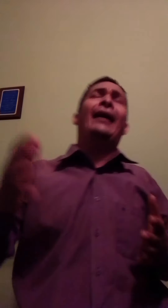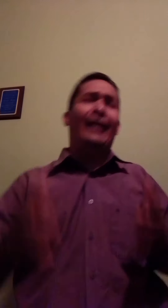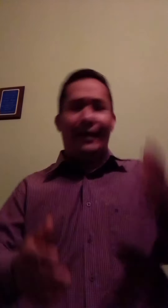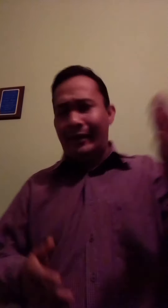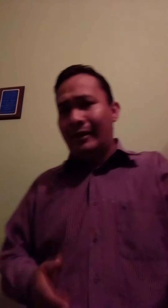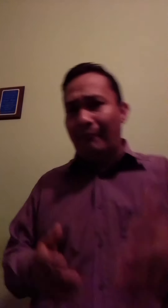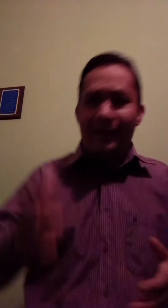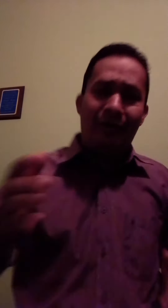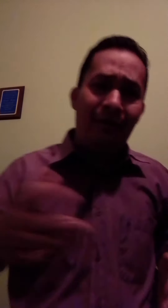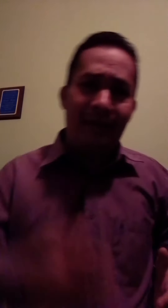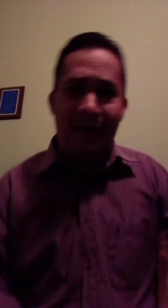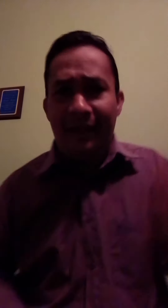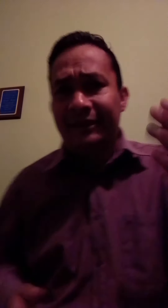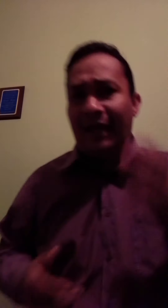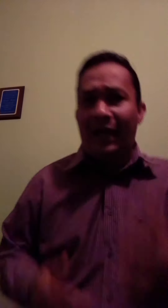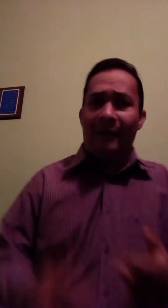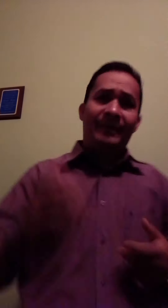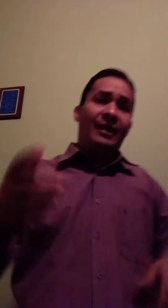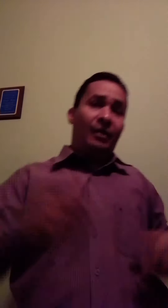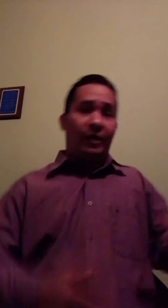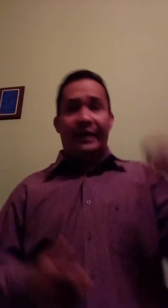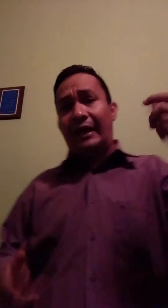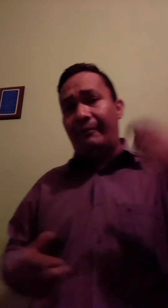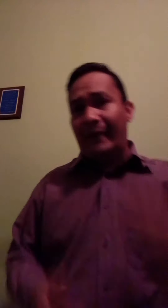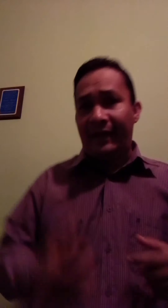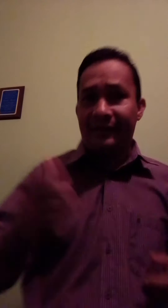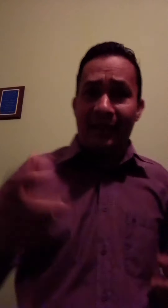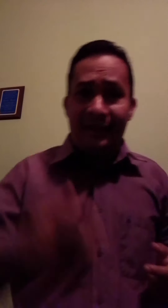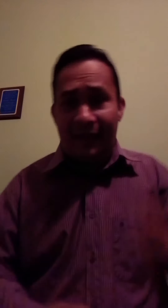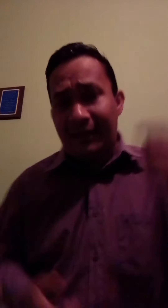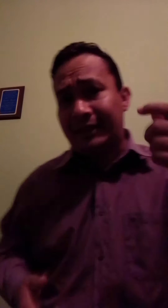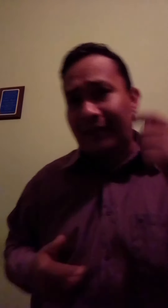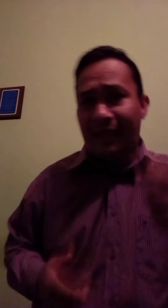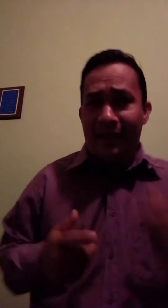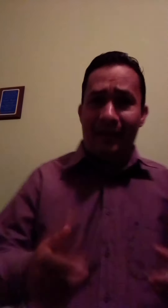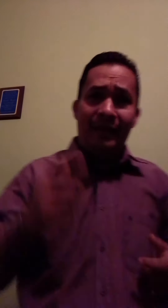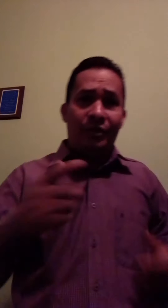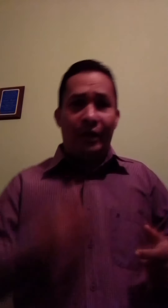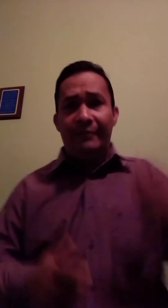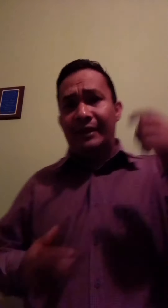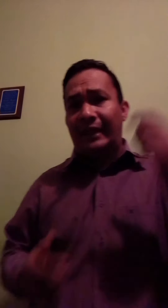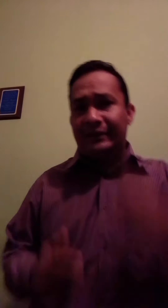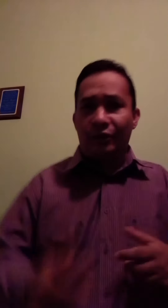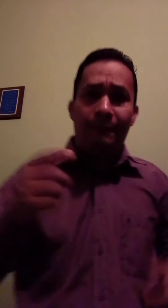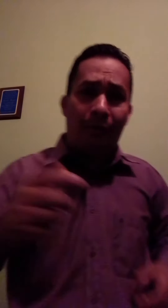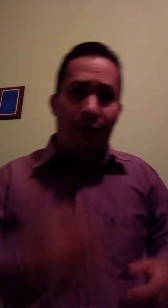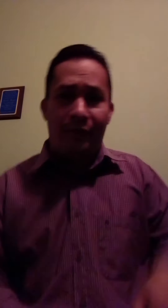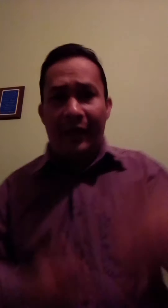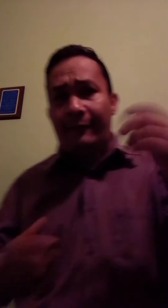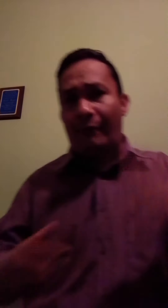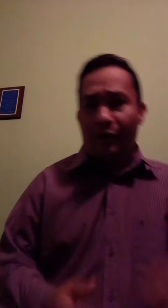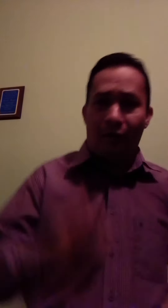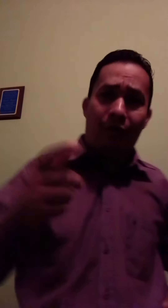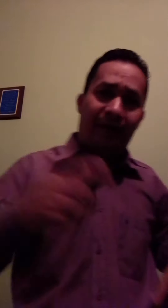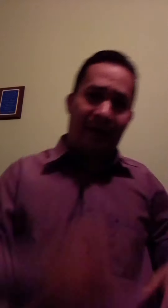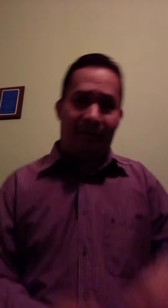Ve y conquista lo que te pertenece No limites tu poder por lo que